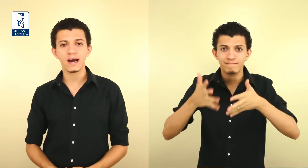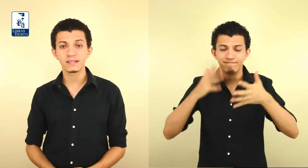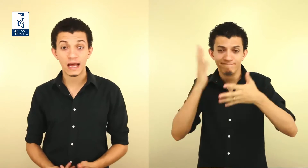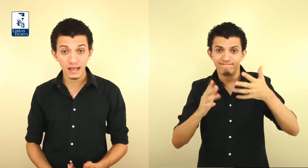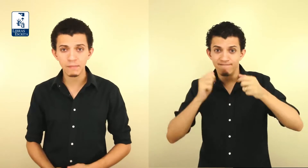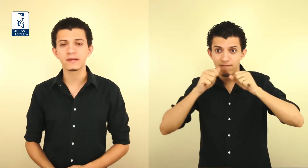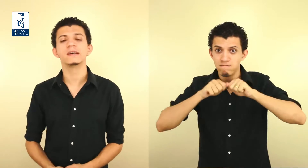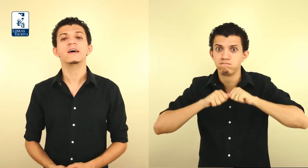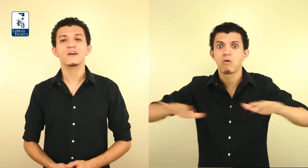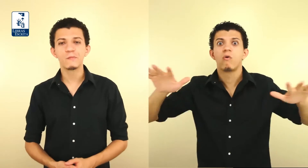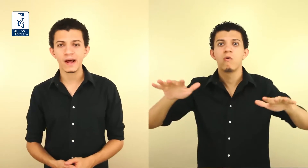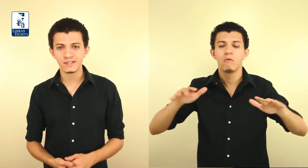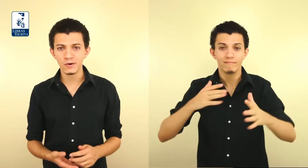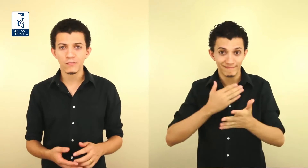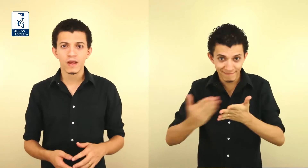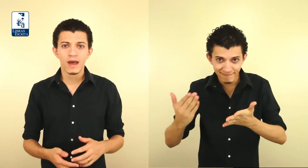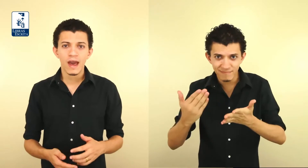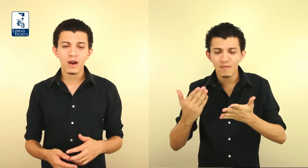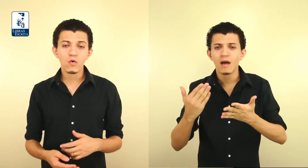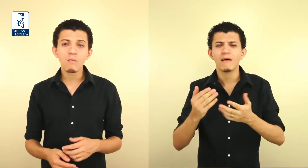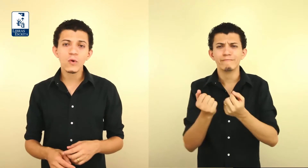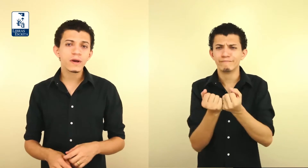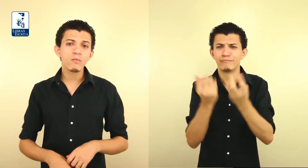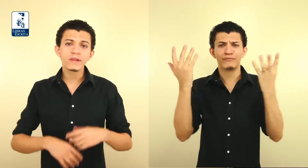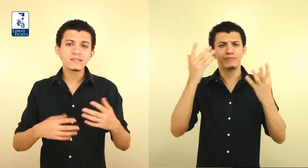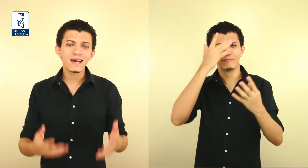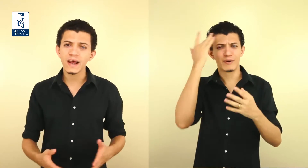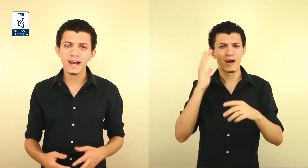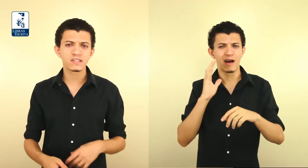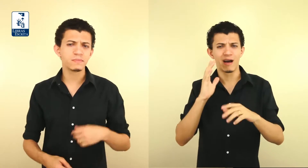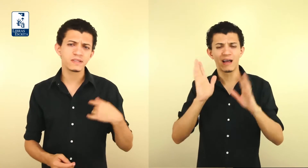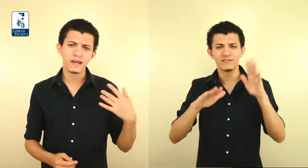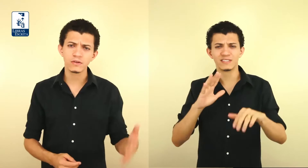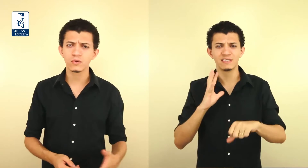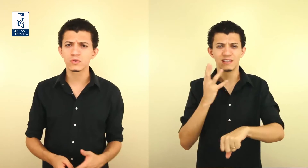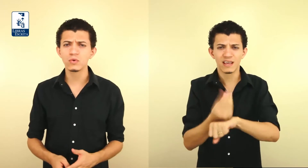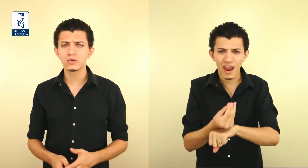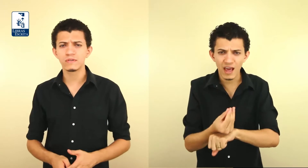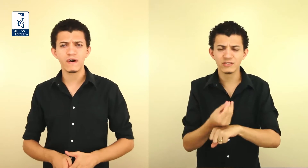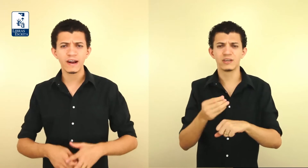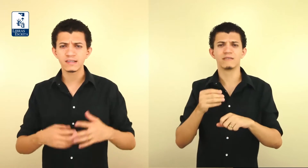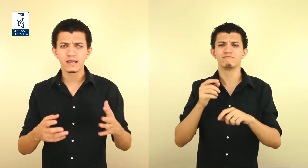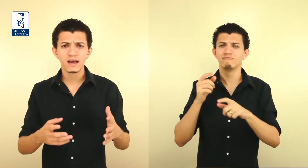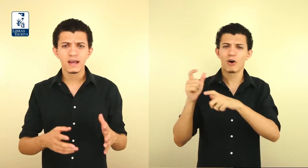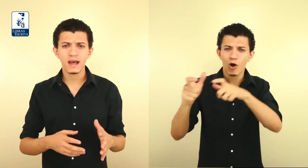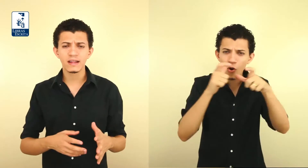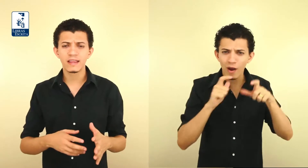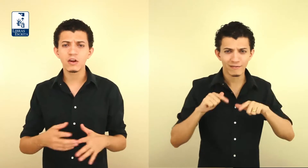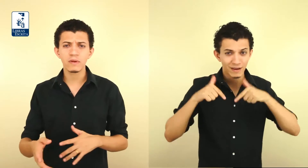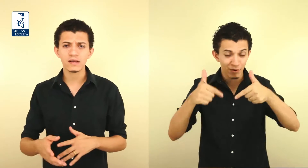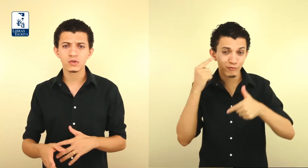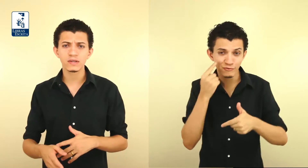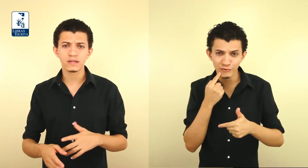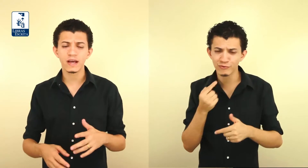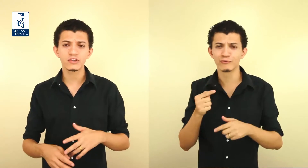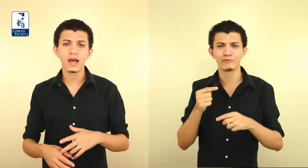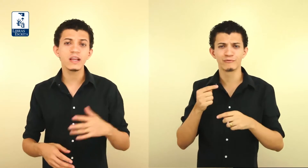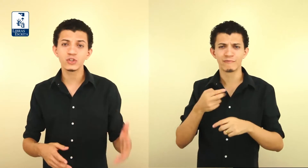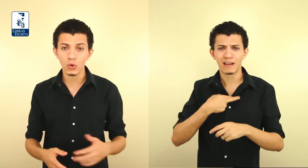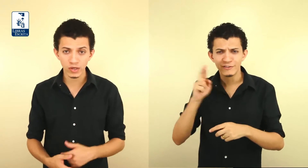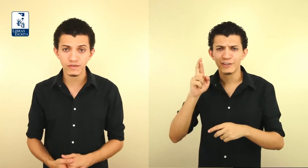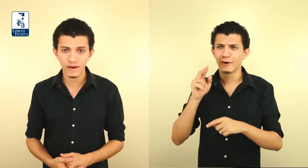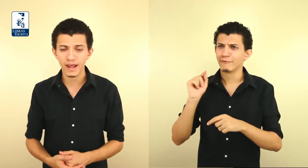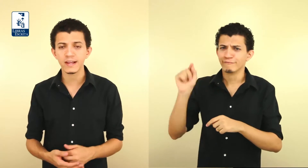língua de sinais, da Libras, no Brasil, era comum que muitas igrejas, ministérios com surdos, de várias denominações, até